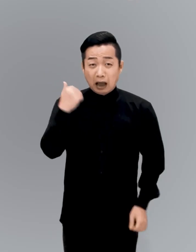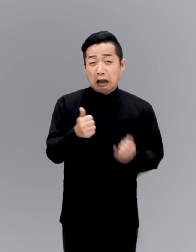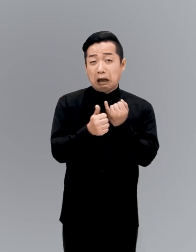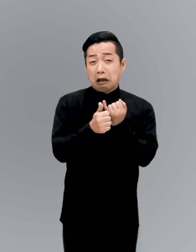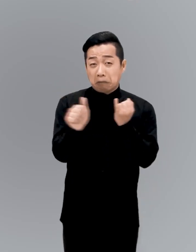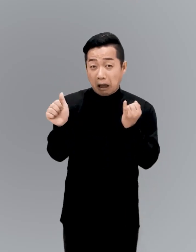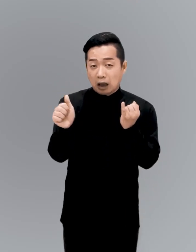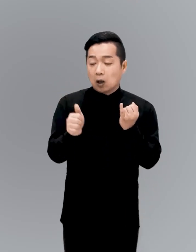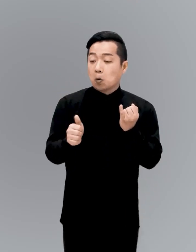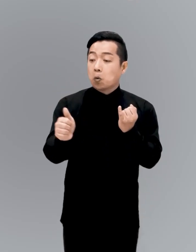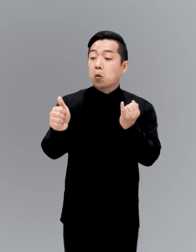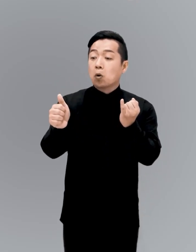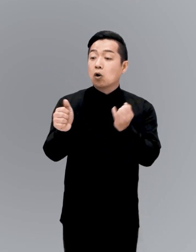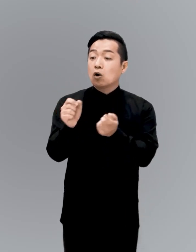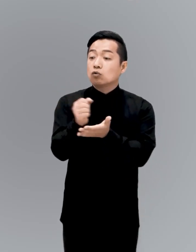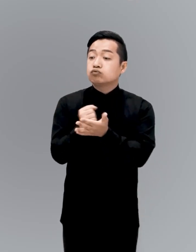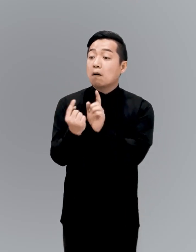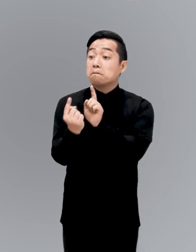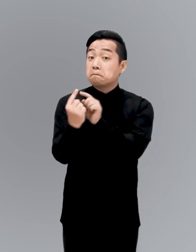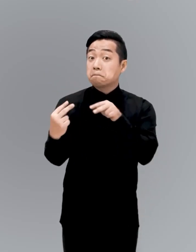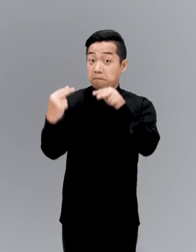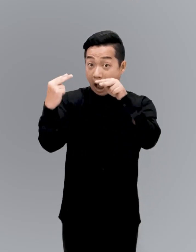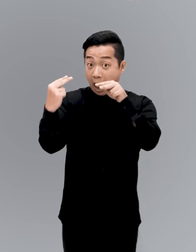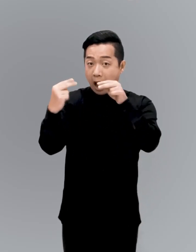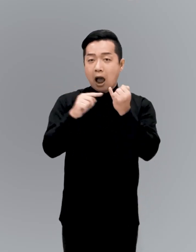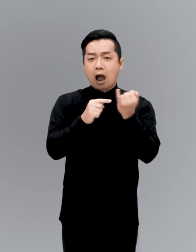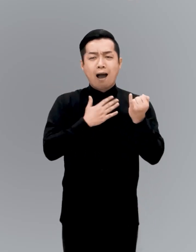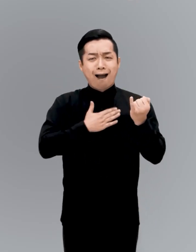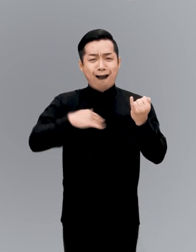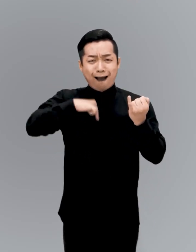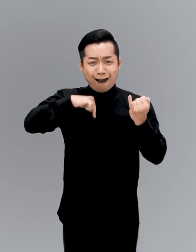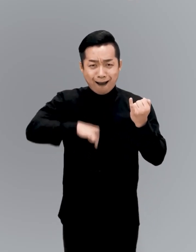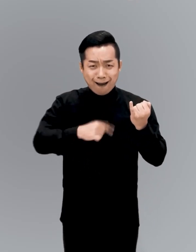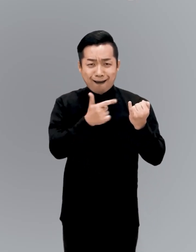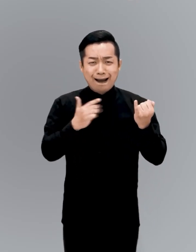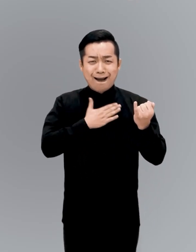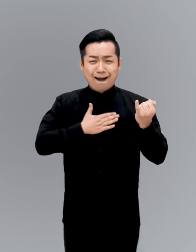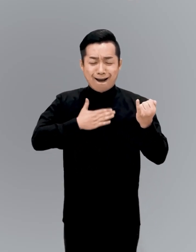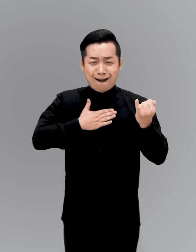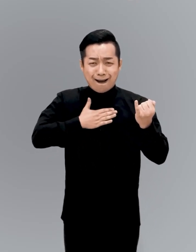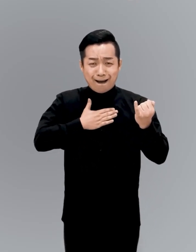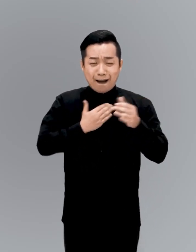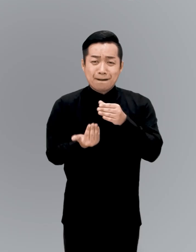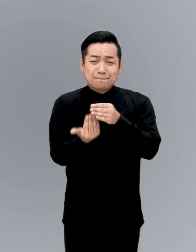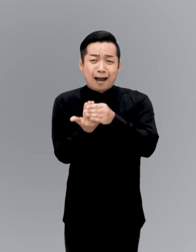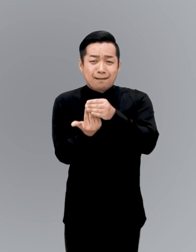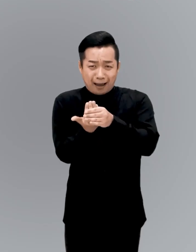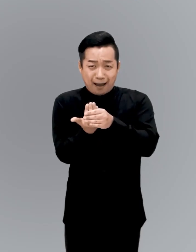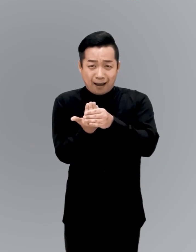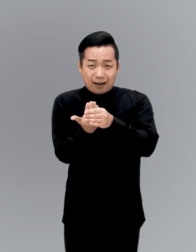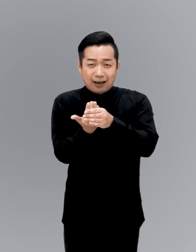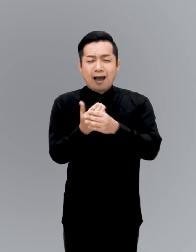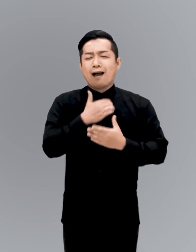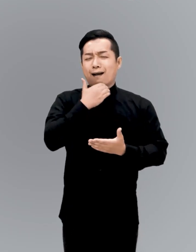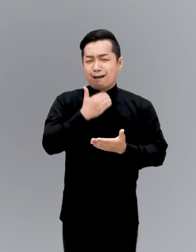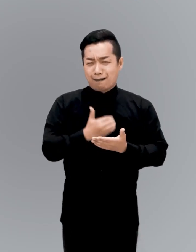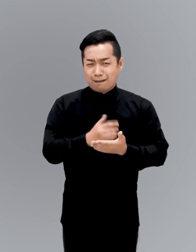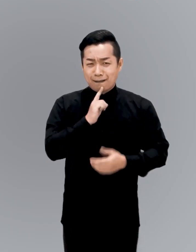구남친을 우연히 마주쳤을 때 서맨사의 가슴 속에서는 온갖 연애 감정이 되살아나